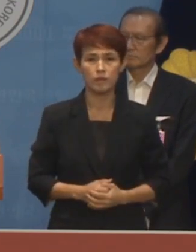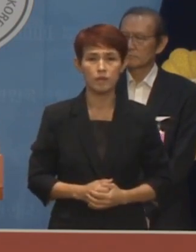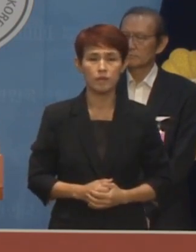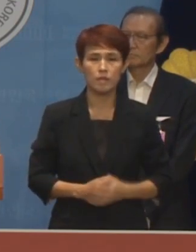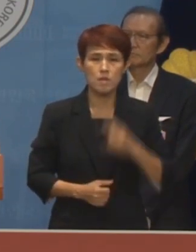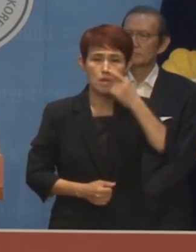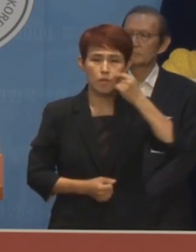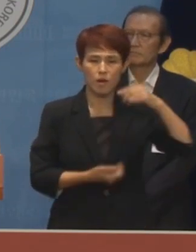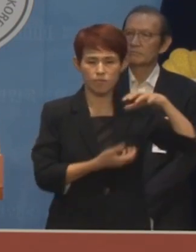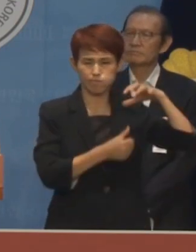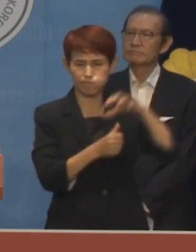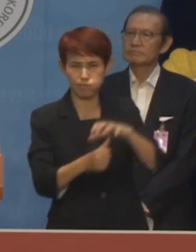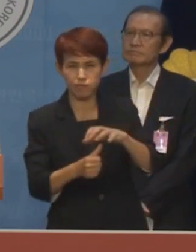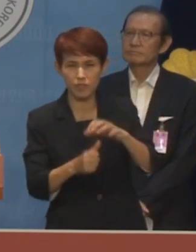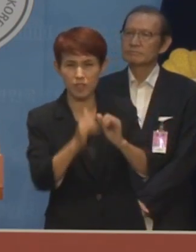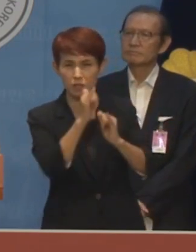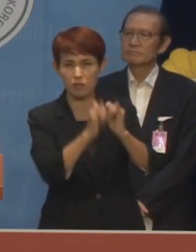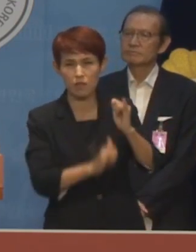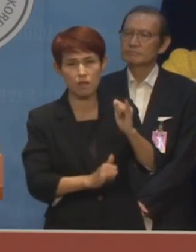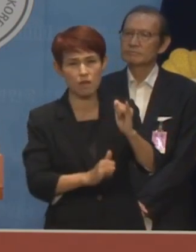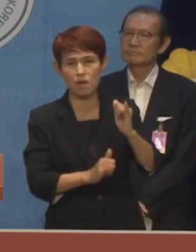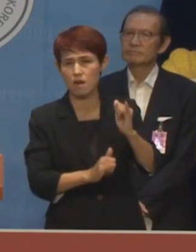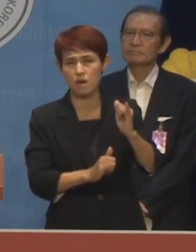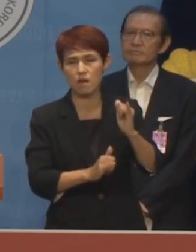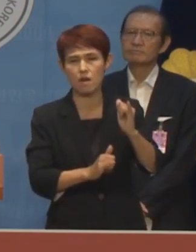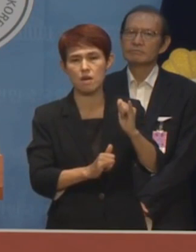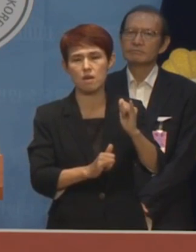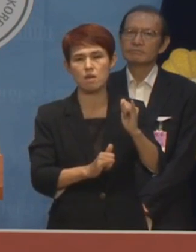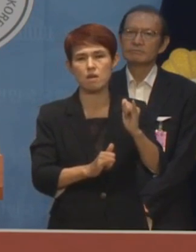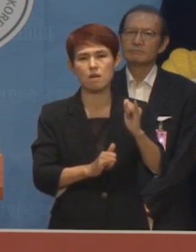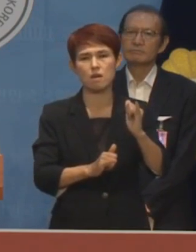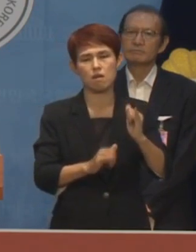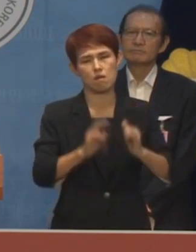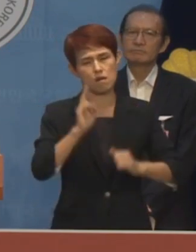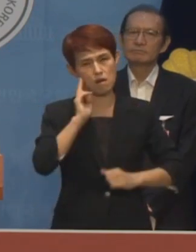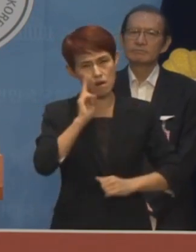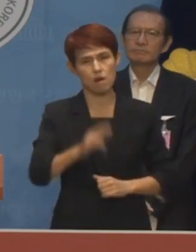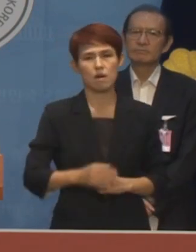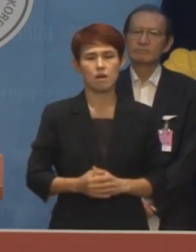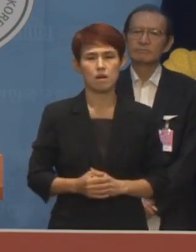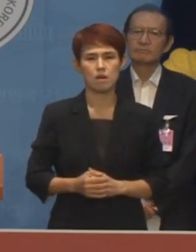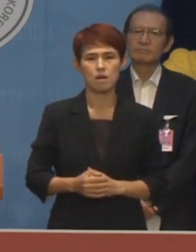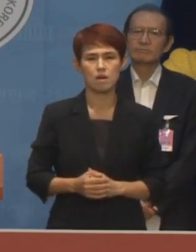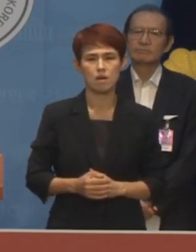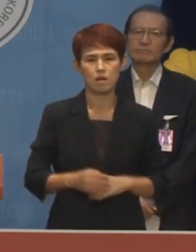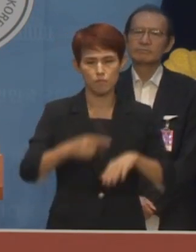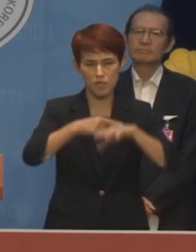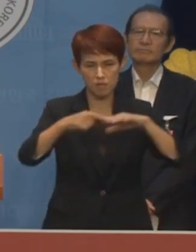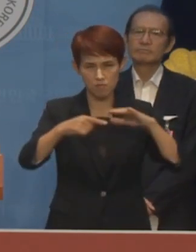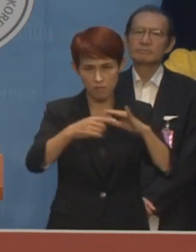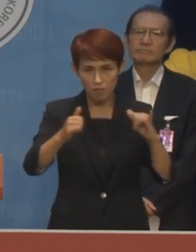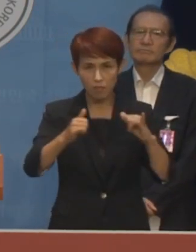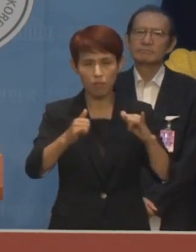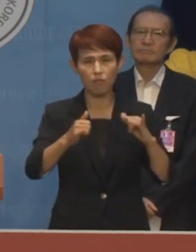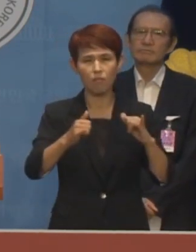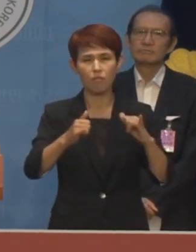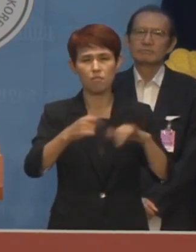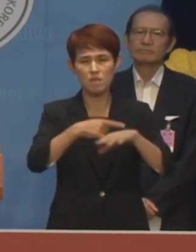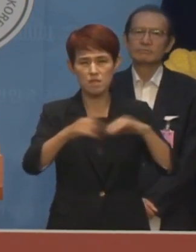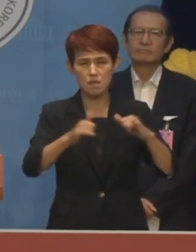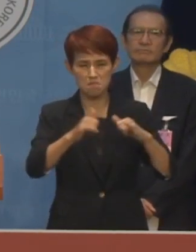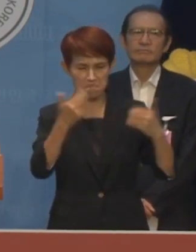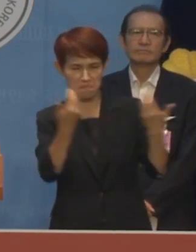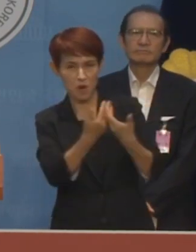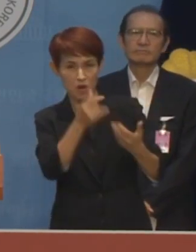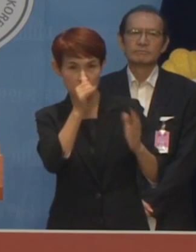일제의 탄압 흑역사는 치유가 되지 못하고 반민족, 반역사 간의 시절을 독립의 정신 혼이 서려 있는